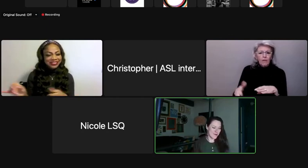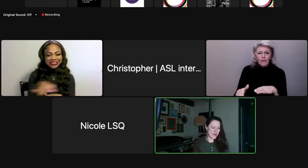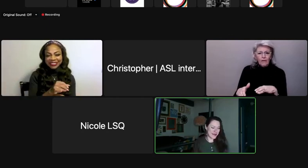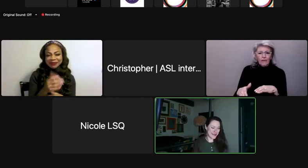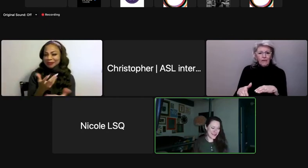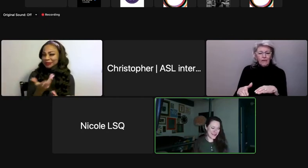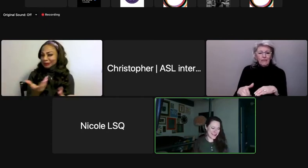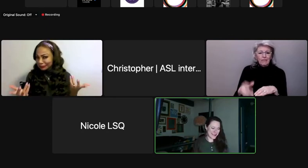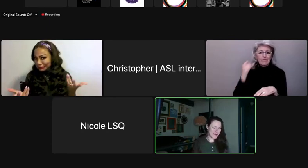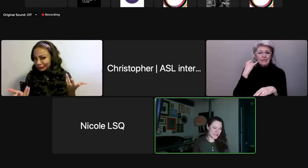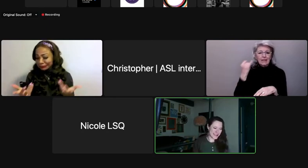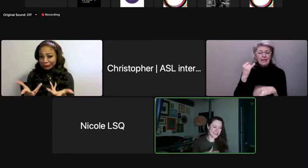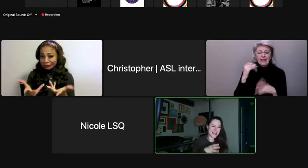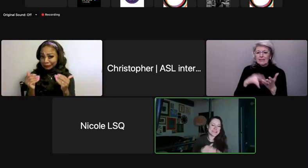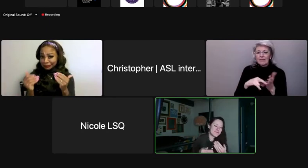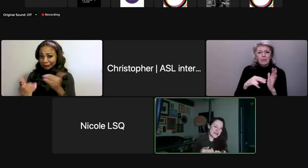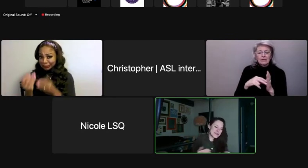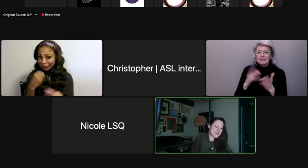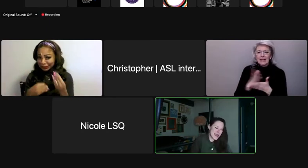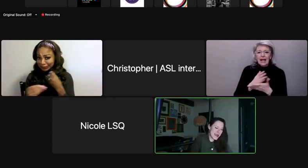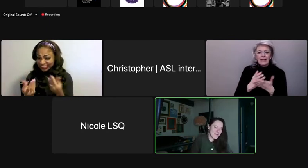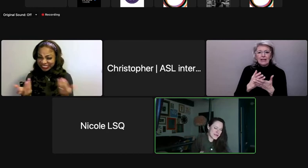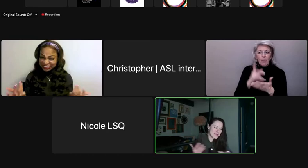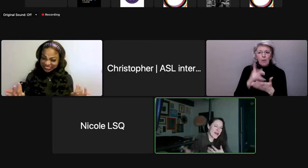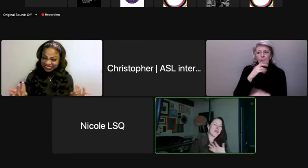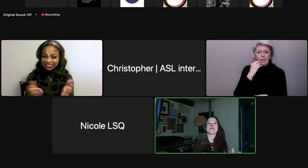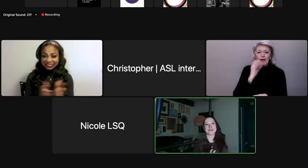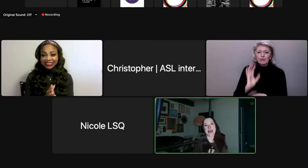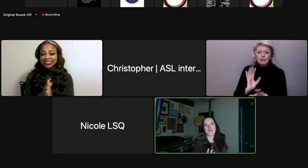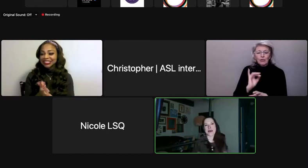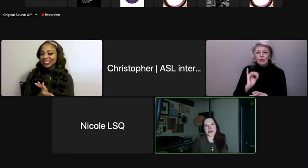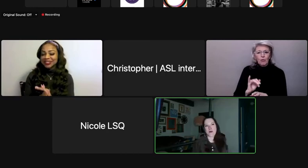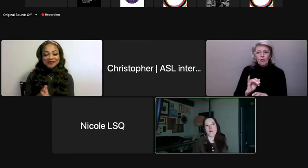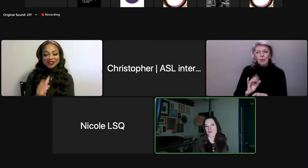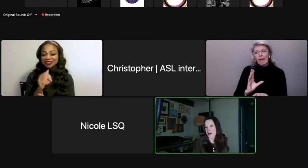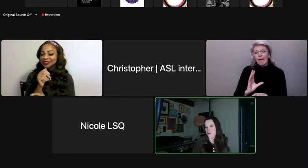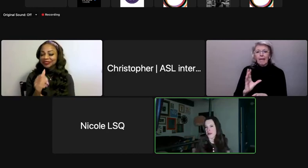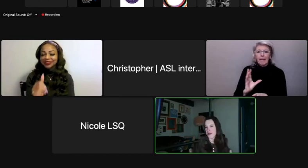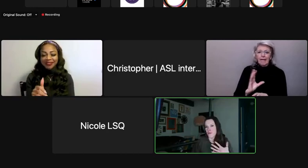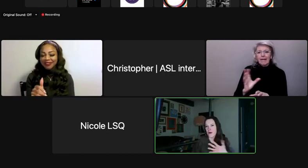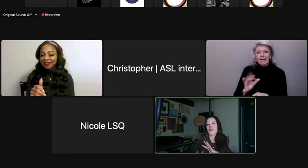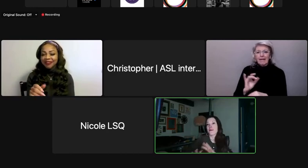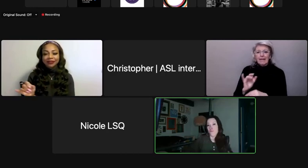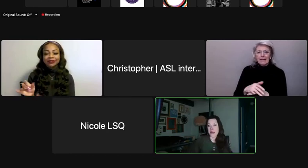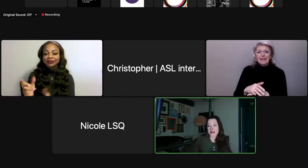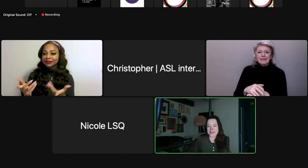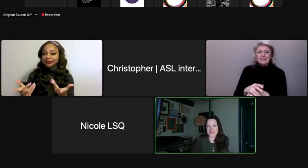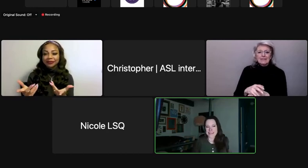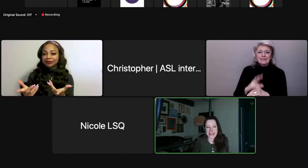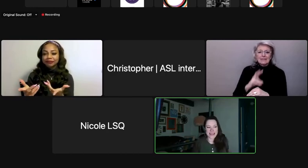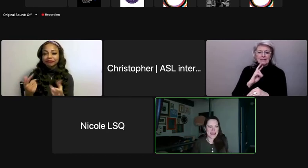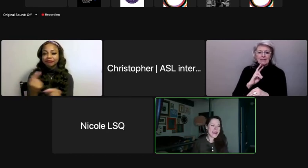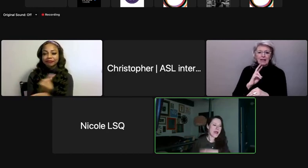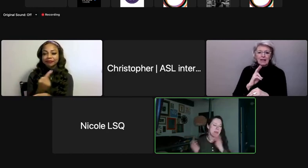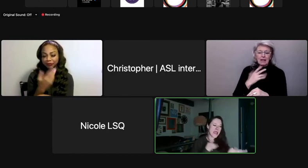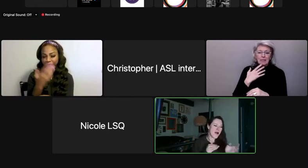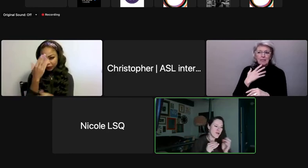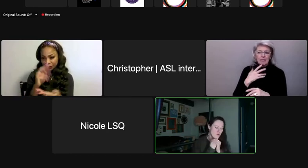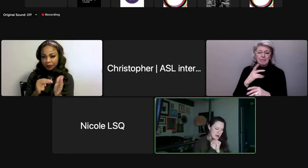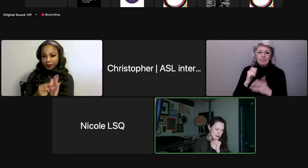alors ça veut pas dire que le gâteau sera pas mangeable mais c'est vrai que c'est une bonne étape